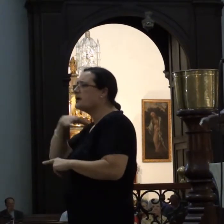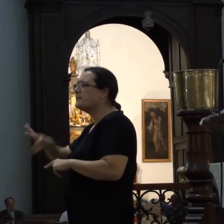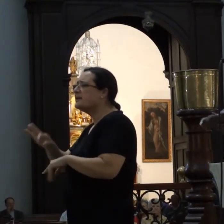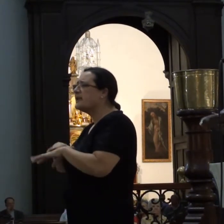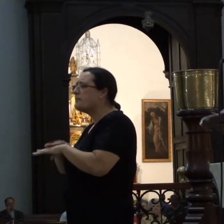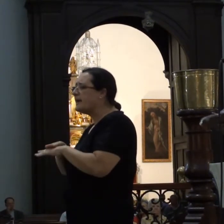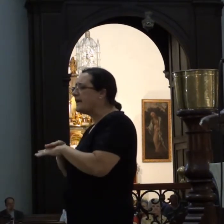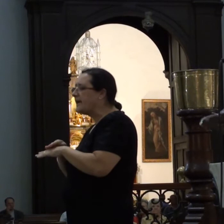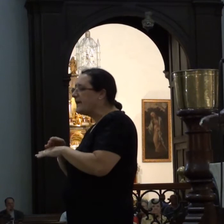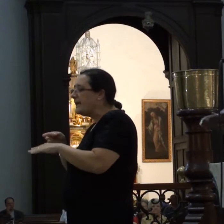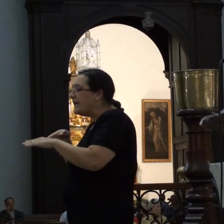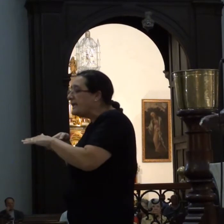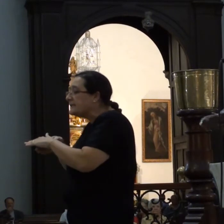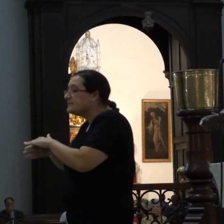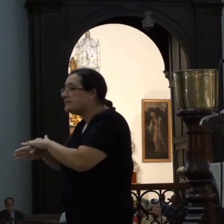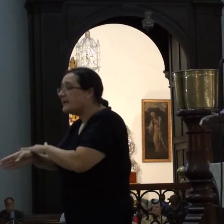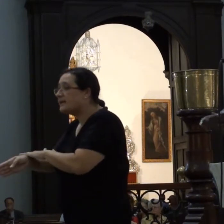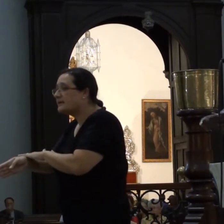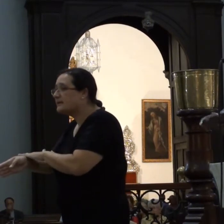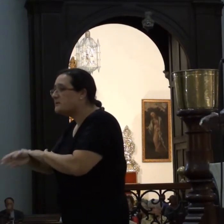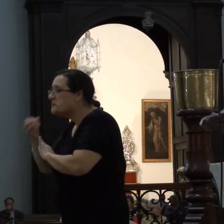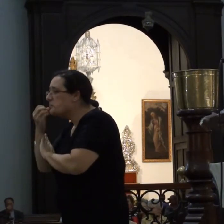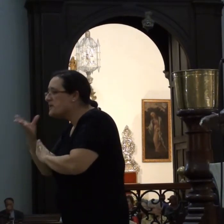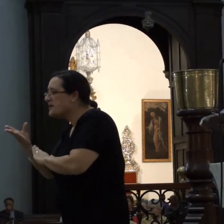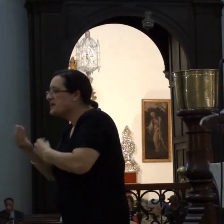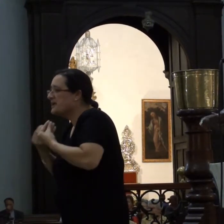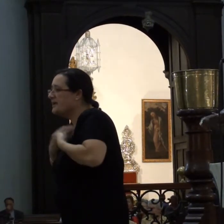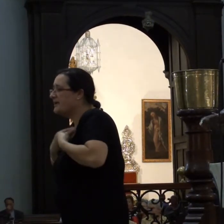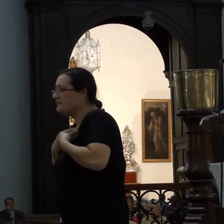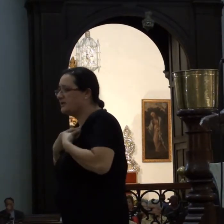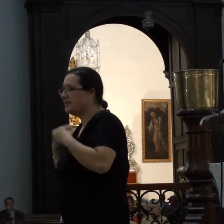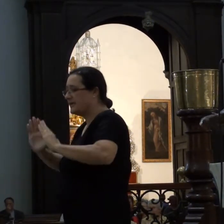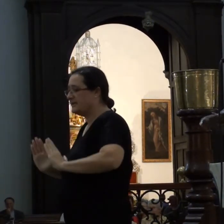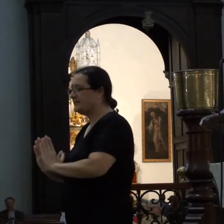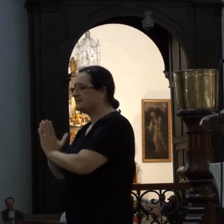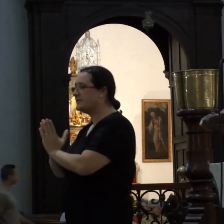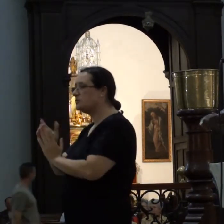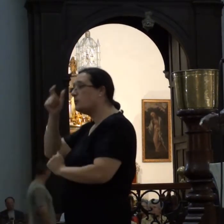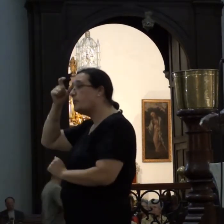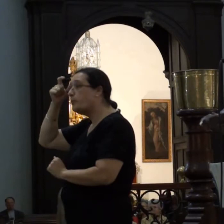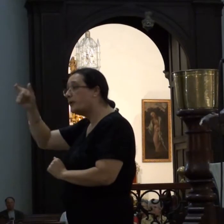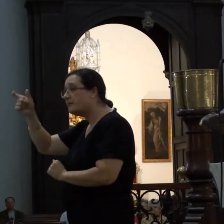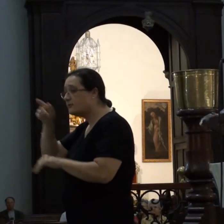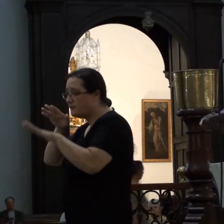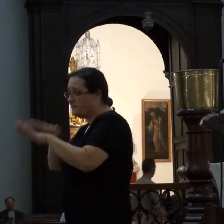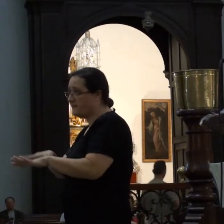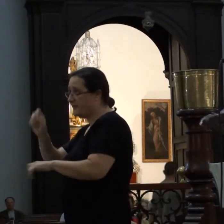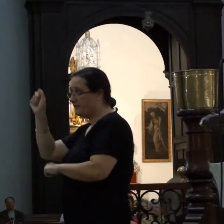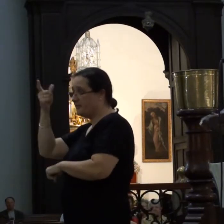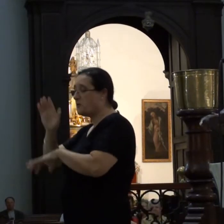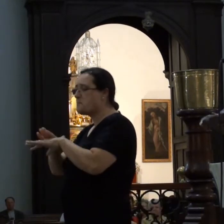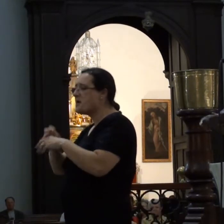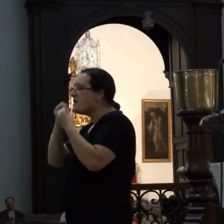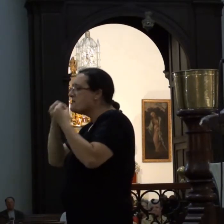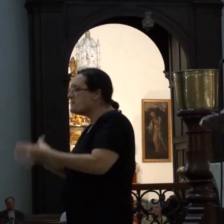integrarse verdaderamente armónicamente en la vida del Santo pueblo fiel de Dios para el